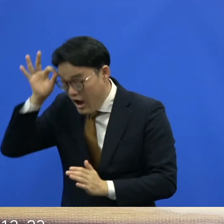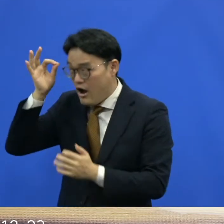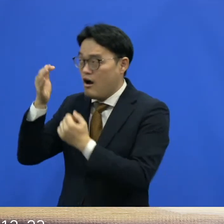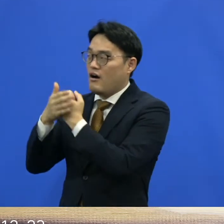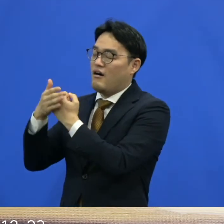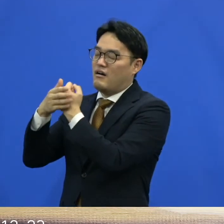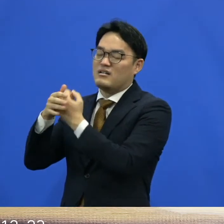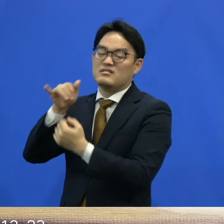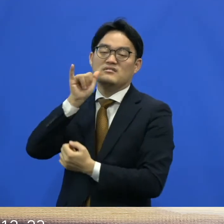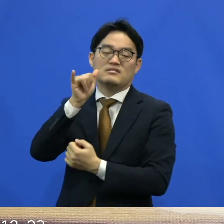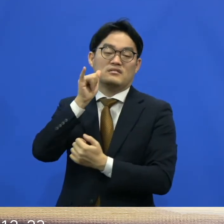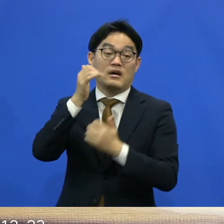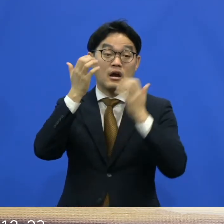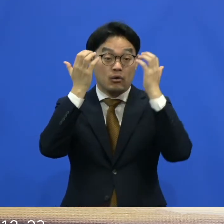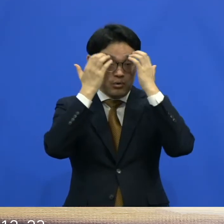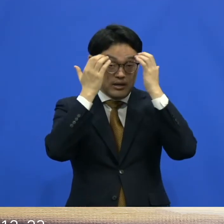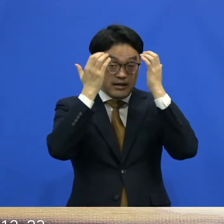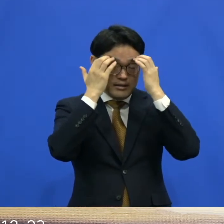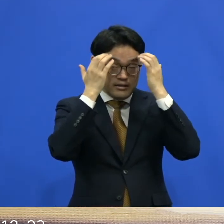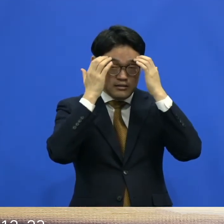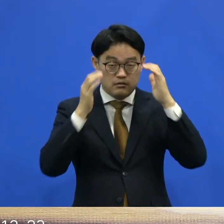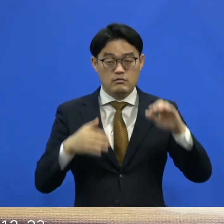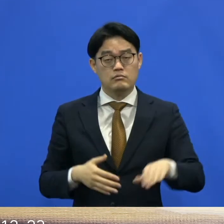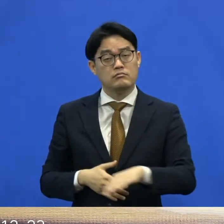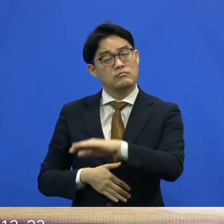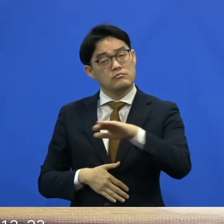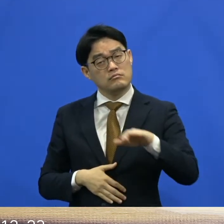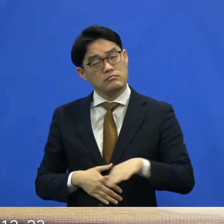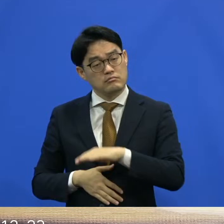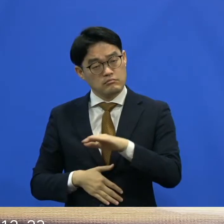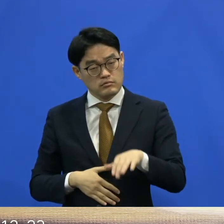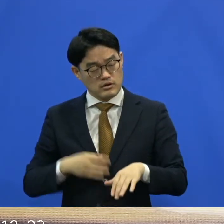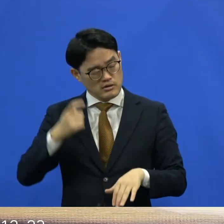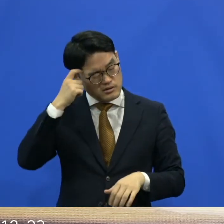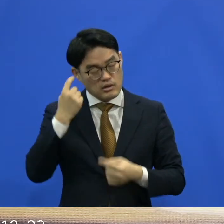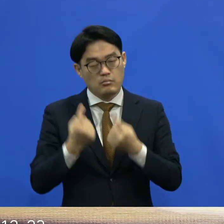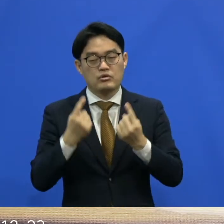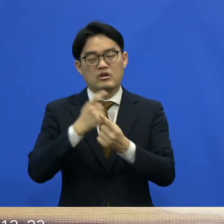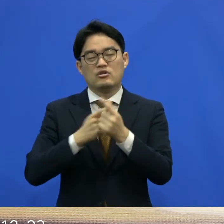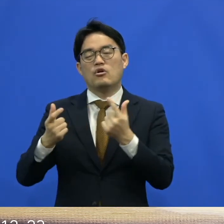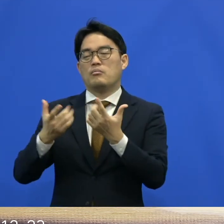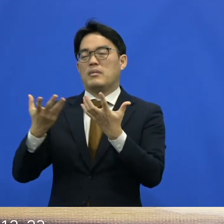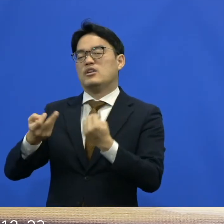고난은 우리가 생각하는 것보다 훨씬 더 많은 일을 해야 된다.